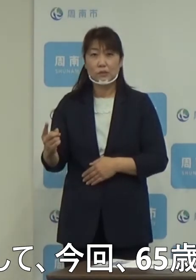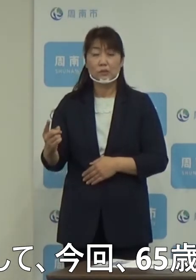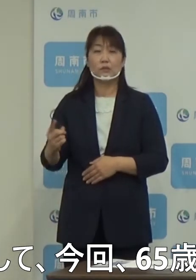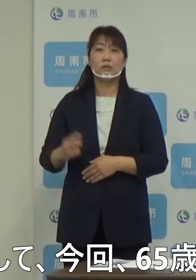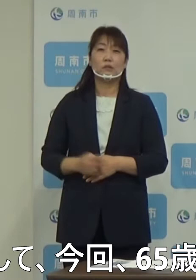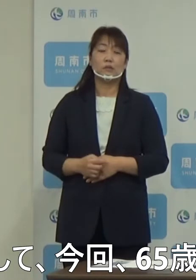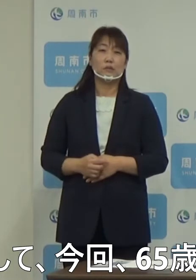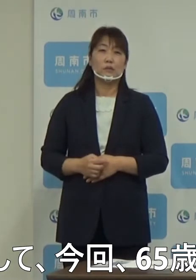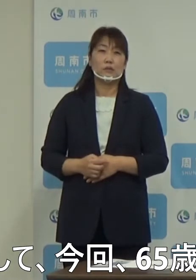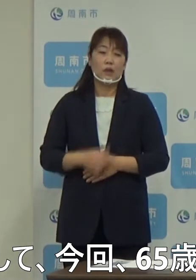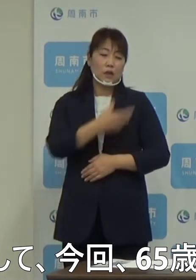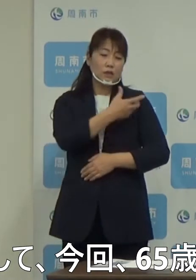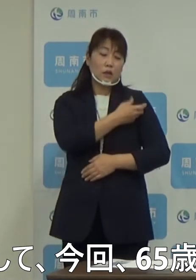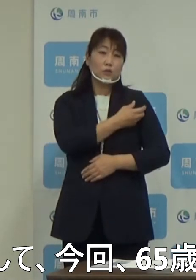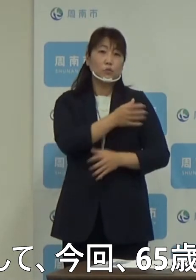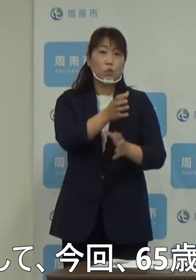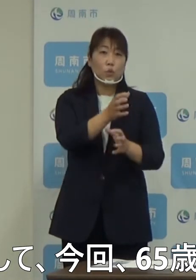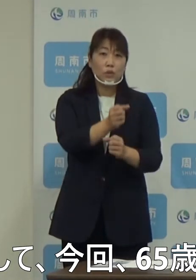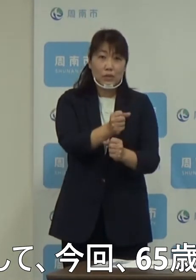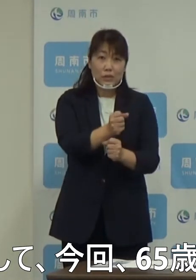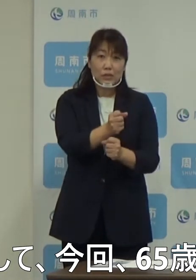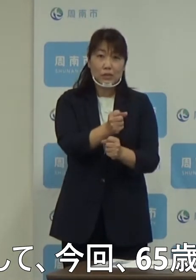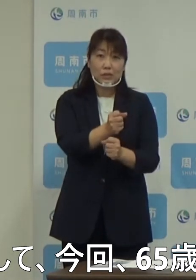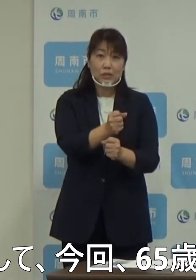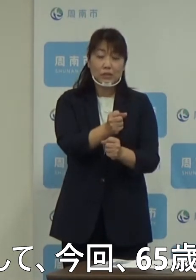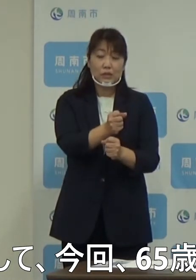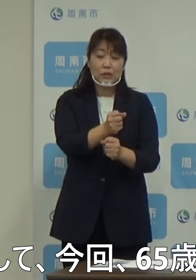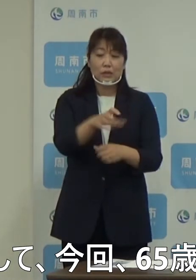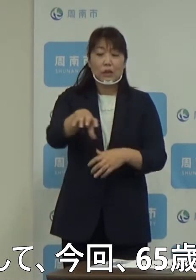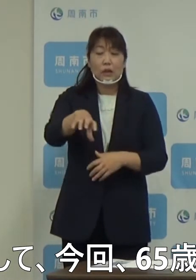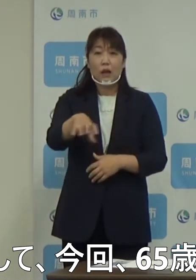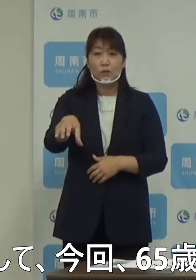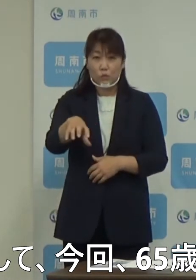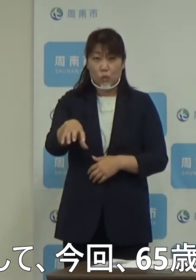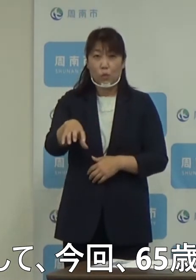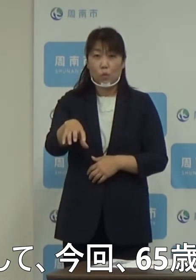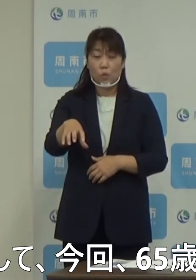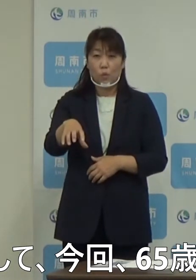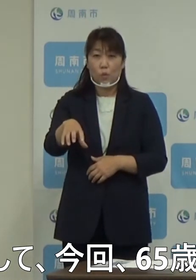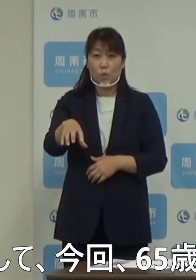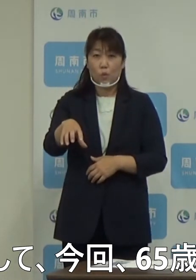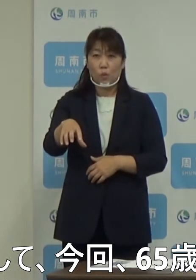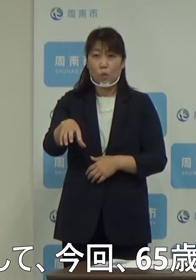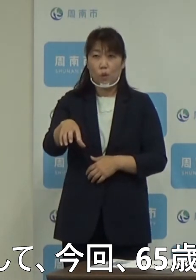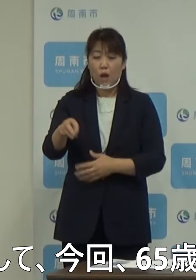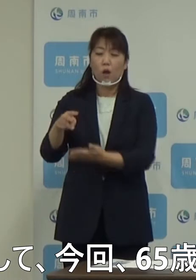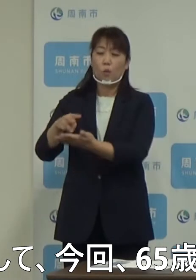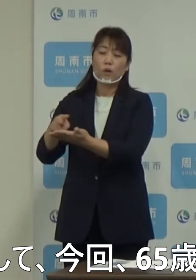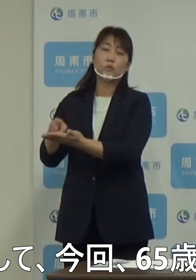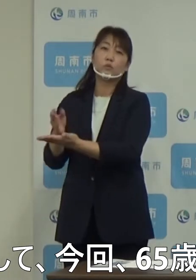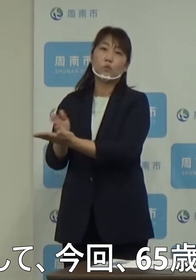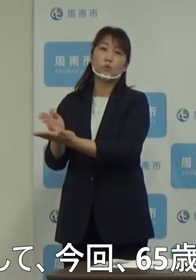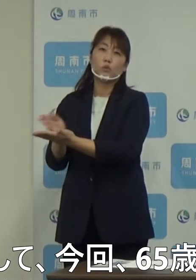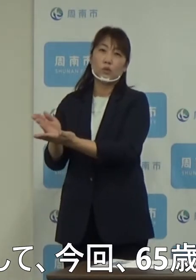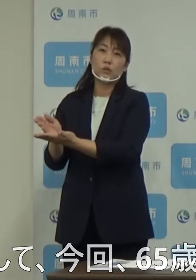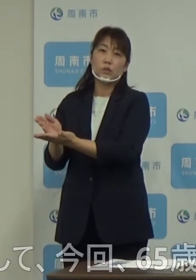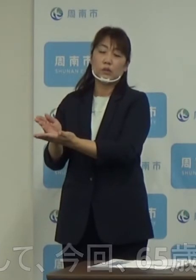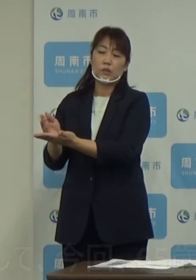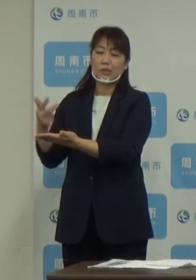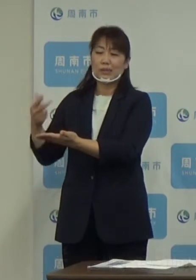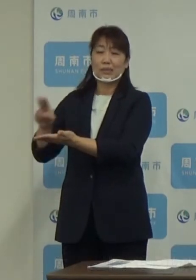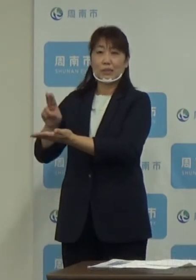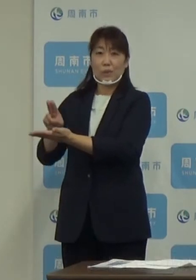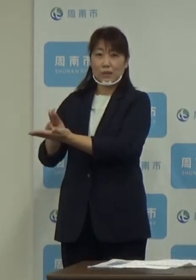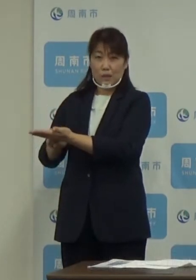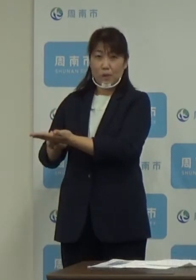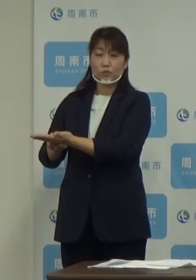お一人お一人に、接種日時、接種会場、そしてワクチンの種類を市が指